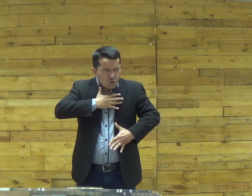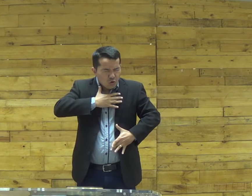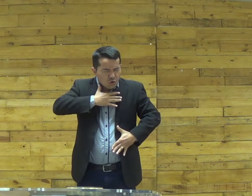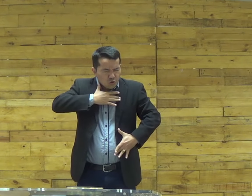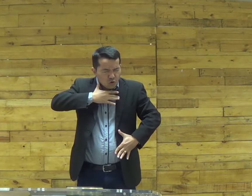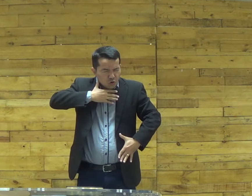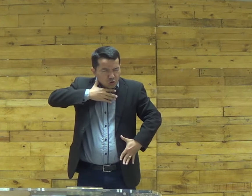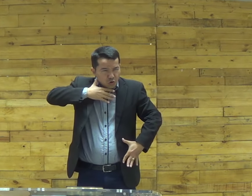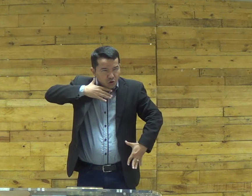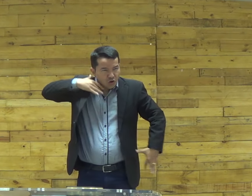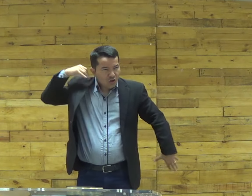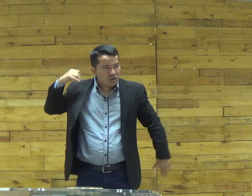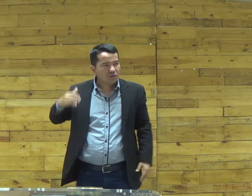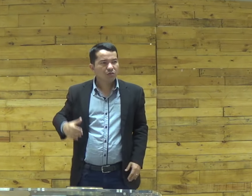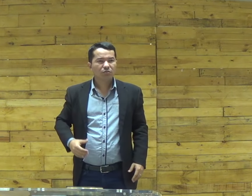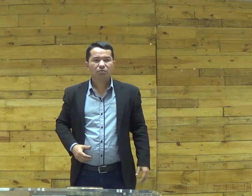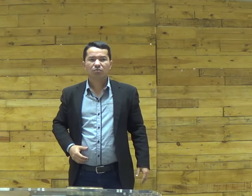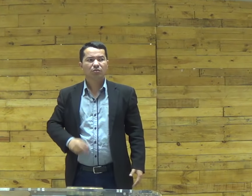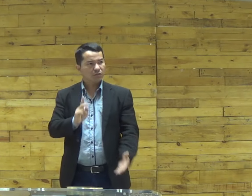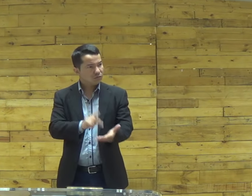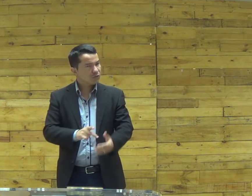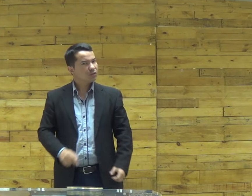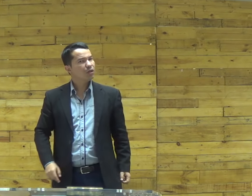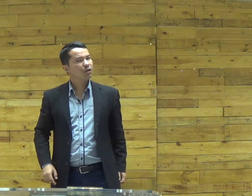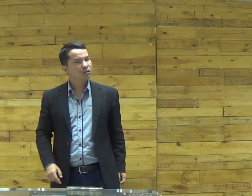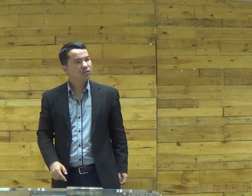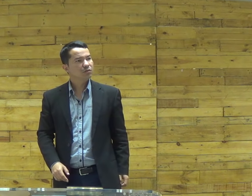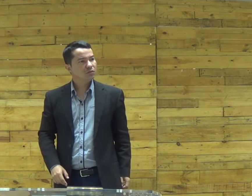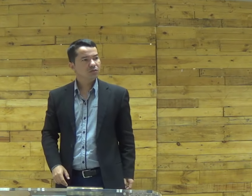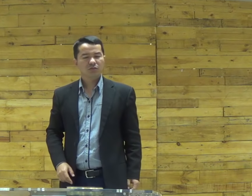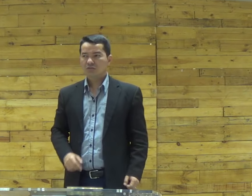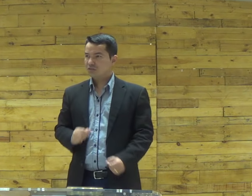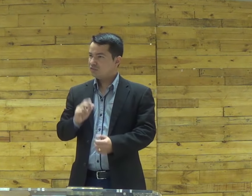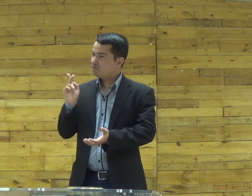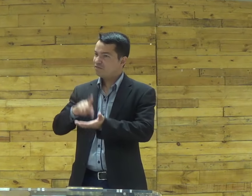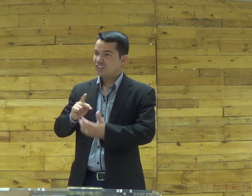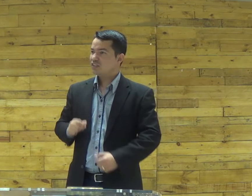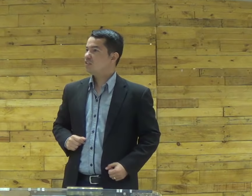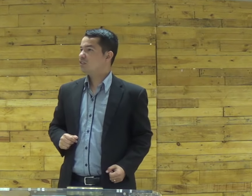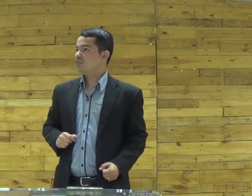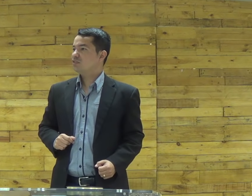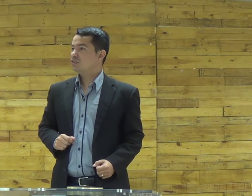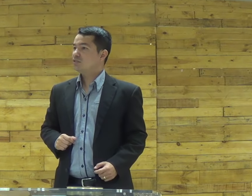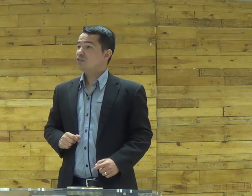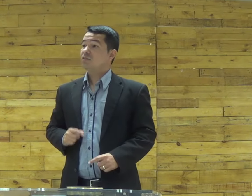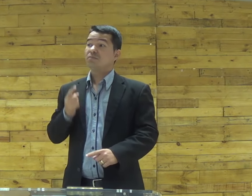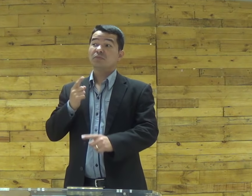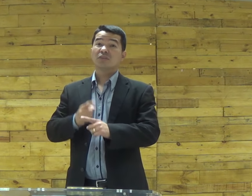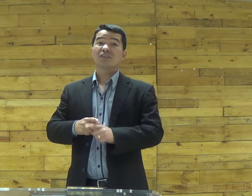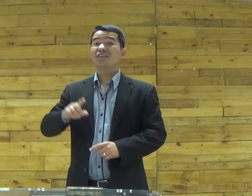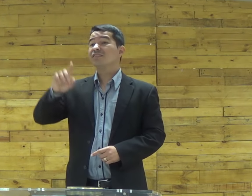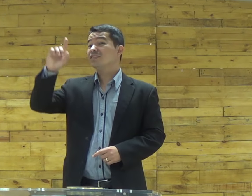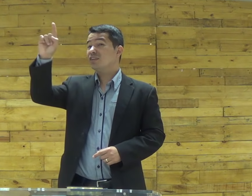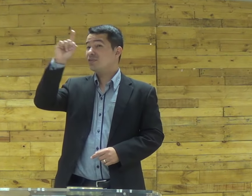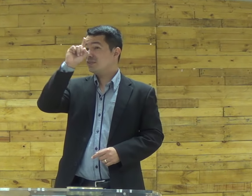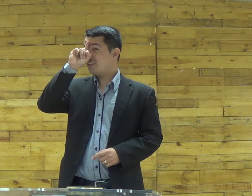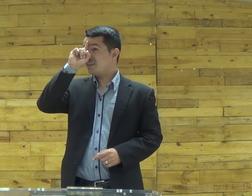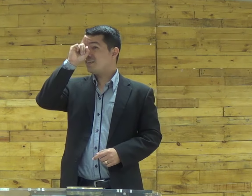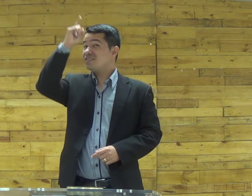o amor dele de jeito tão profundo, tão intenso. Isso vai mudar você. É verdade, porque